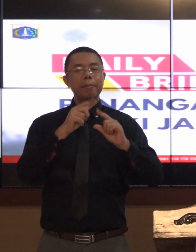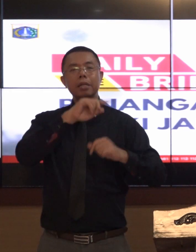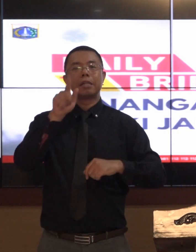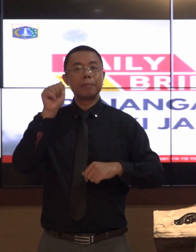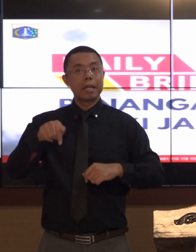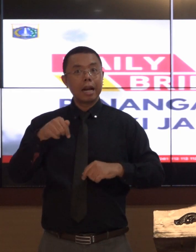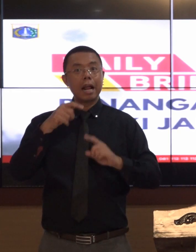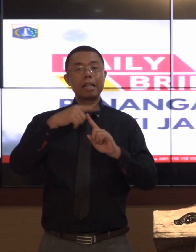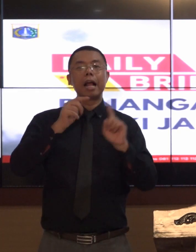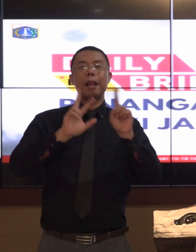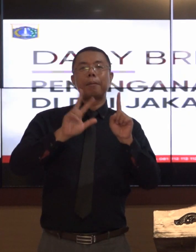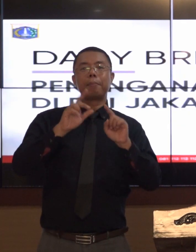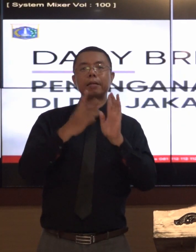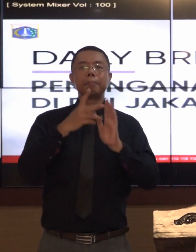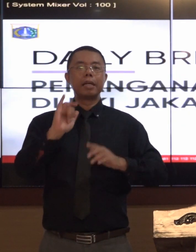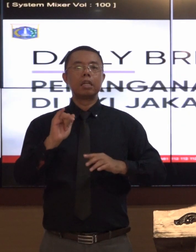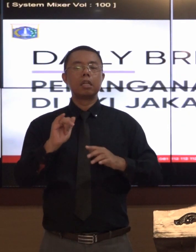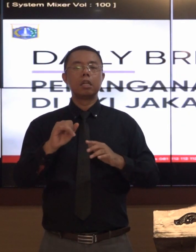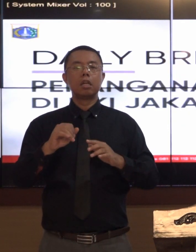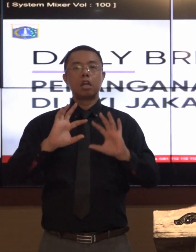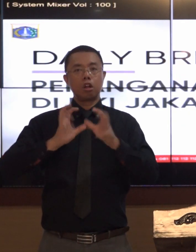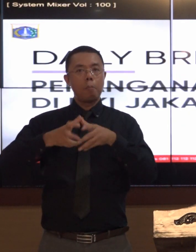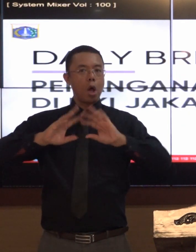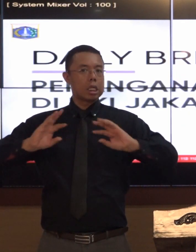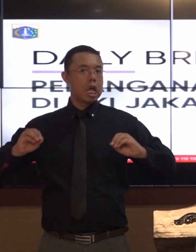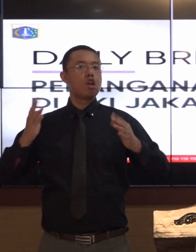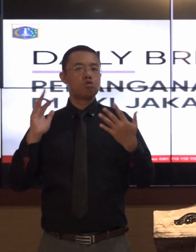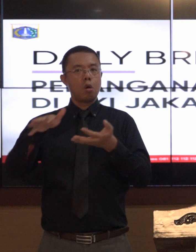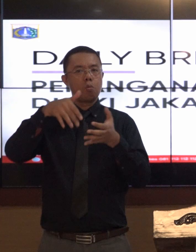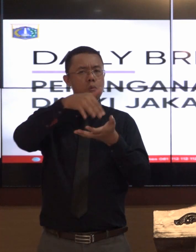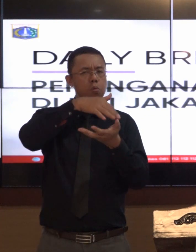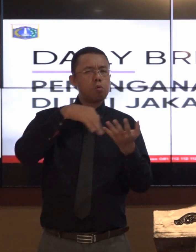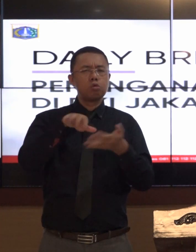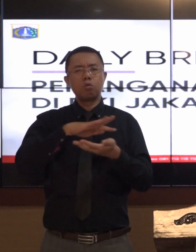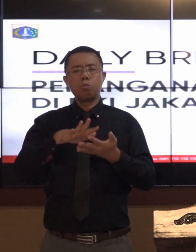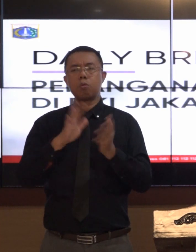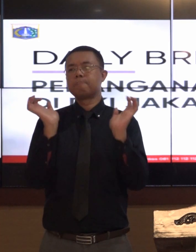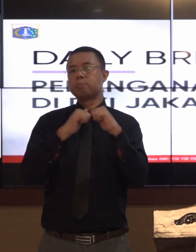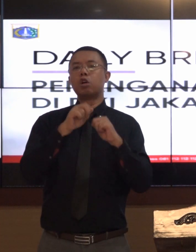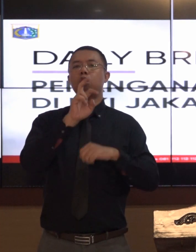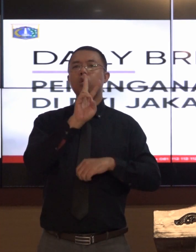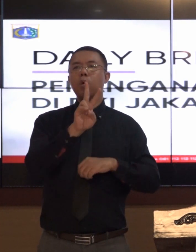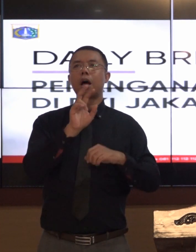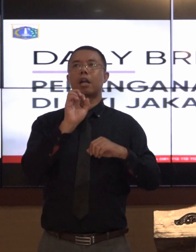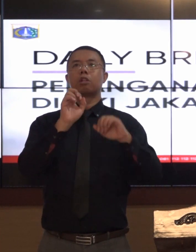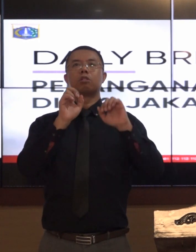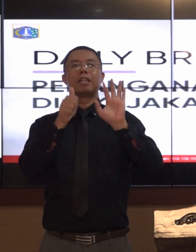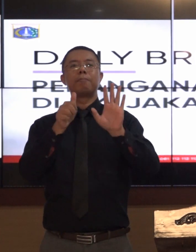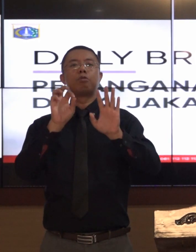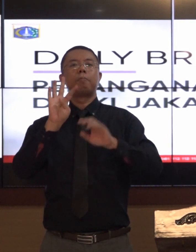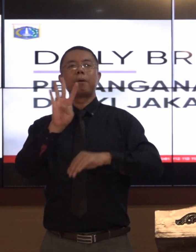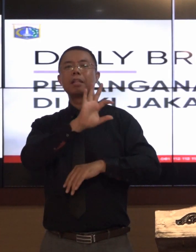di 18-05-2018 Jaka SGP telah mengumpulkan komitmen sebesar 260